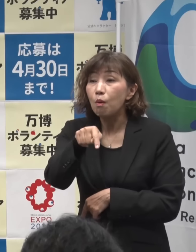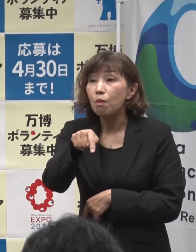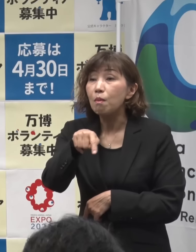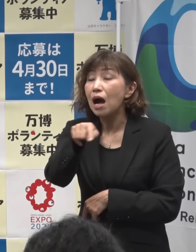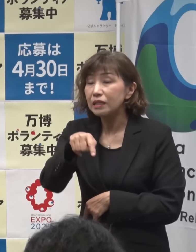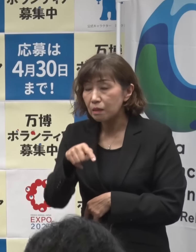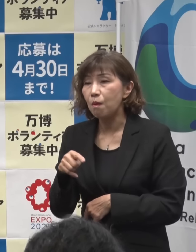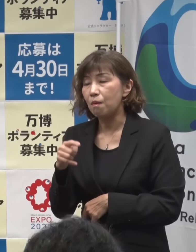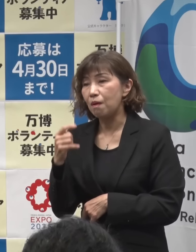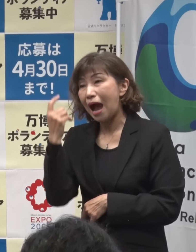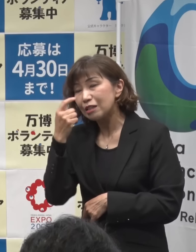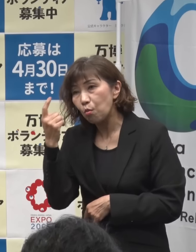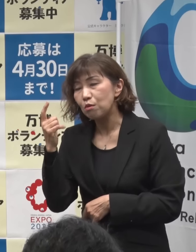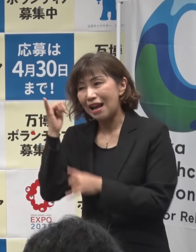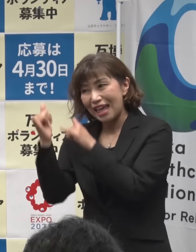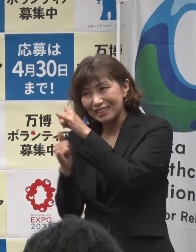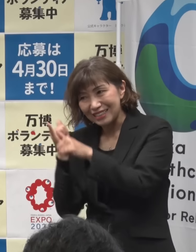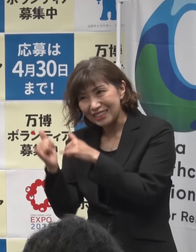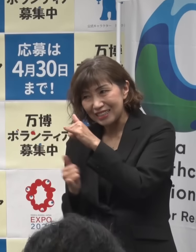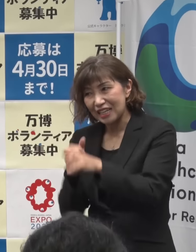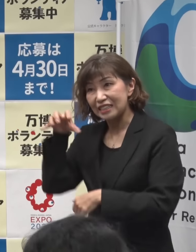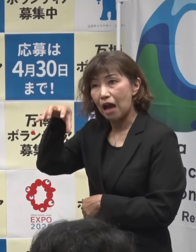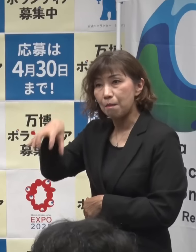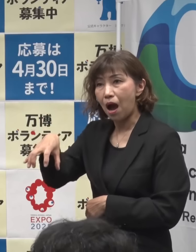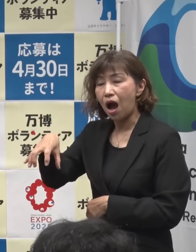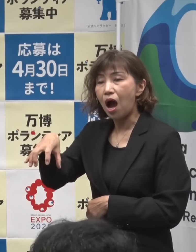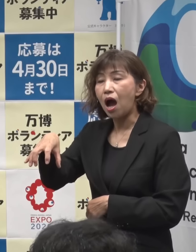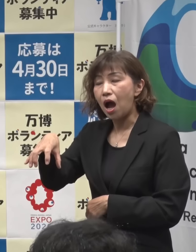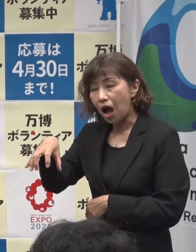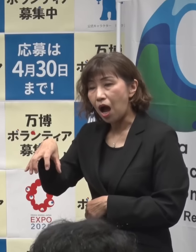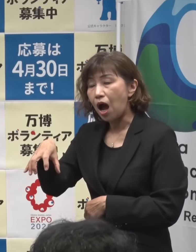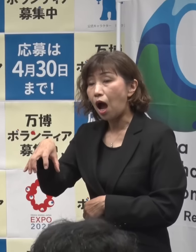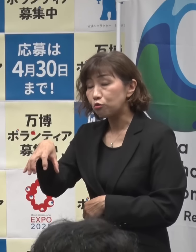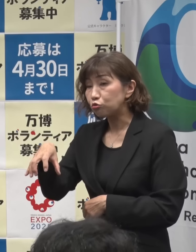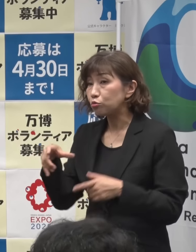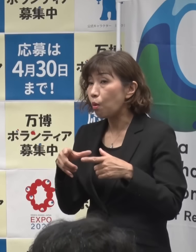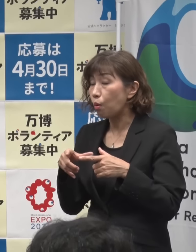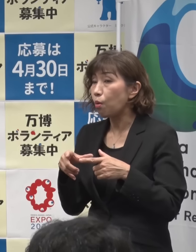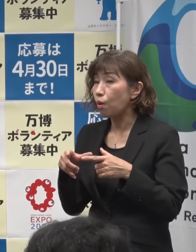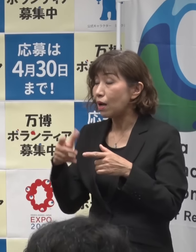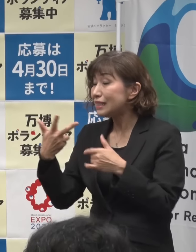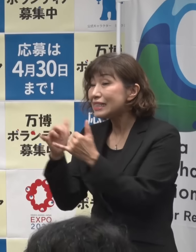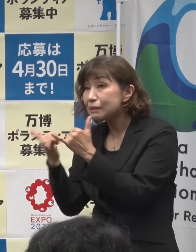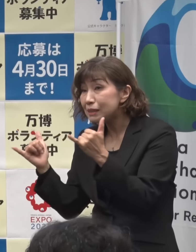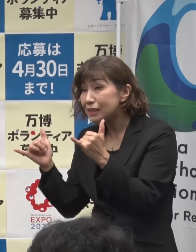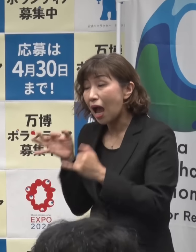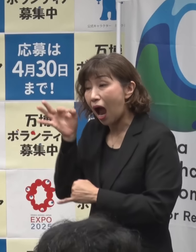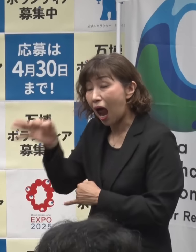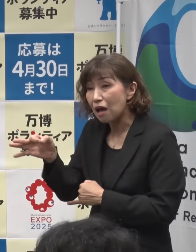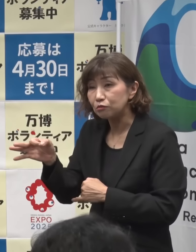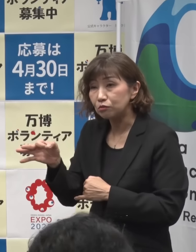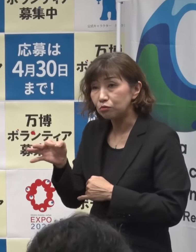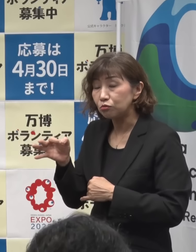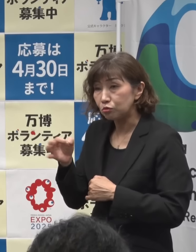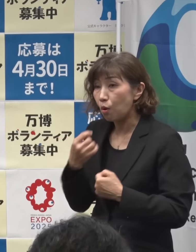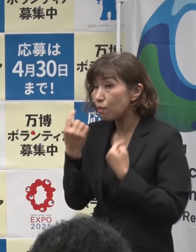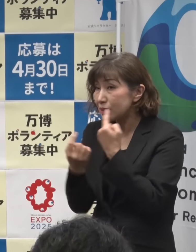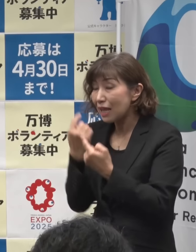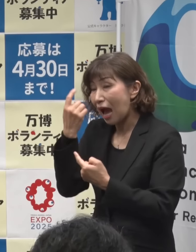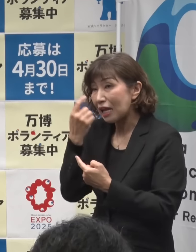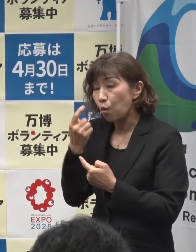歴史的な遺産のところに行った時に外国人価格と日本人価格がちょっと違う、市民価格が違うっていうのはまあ普通にある話です